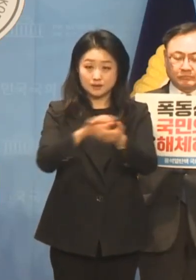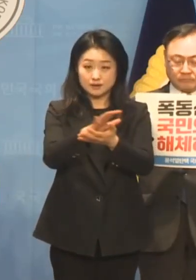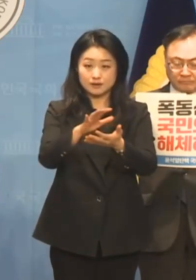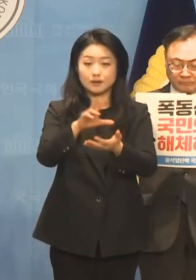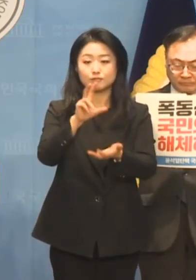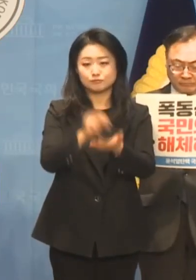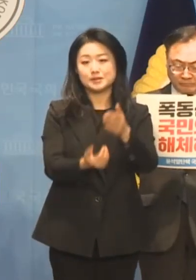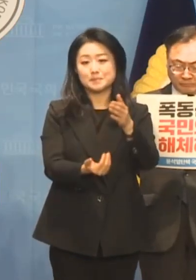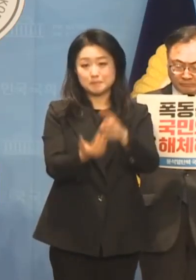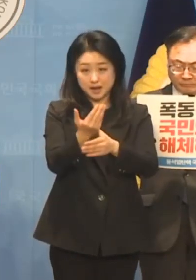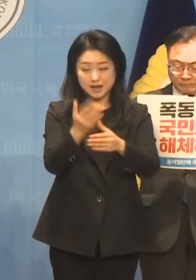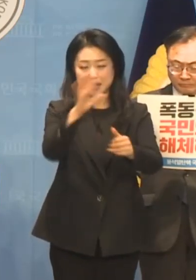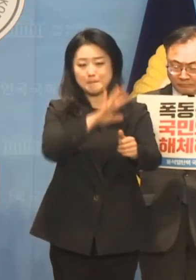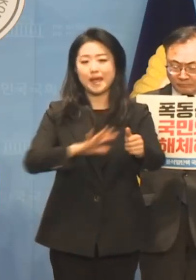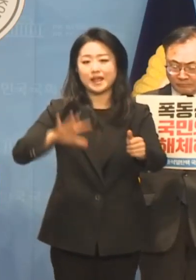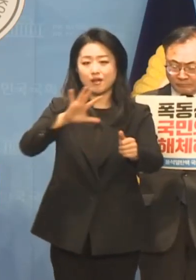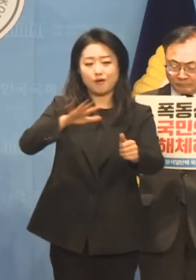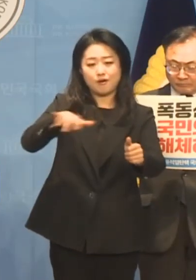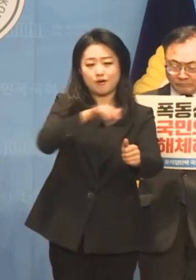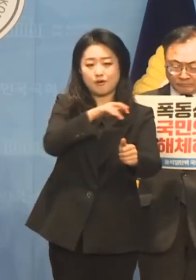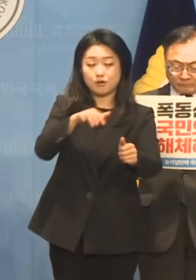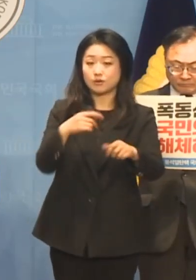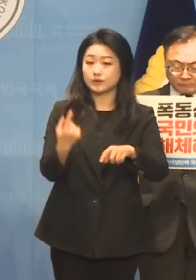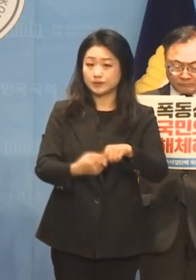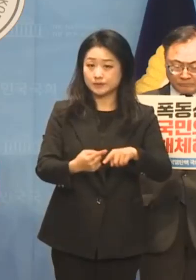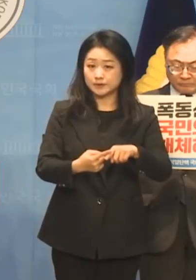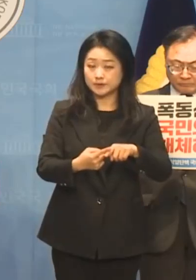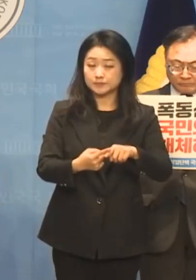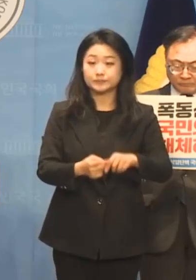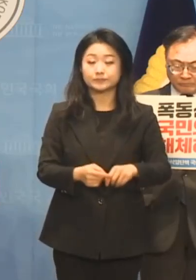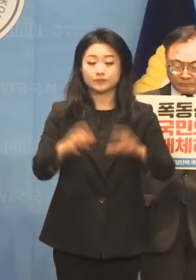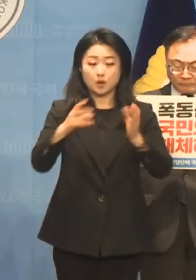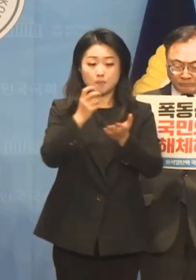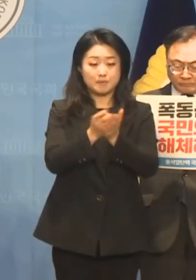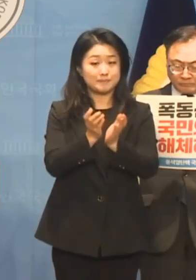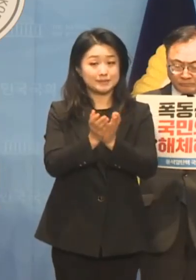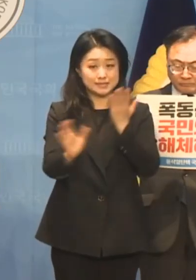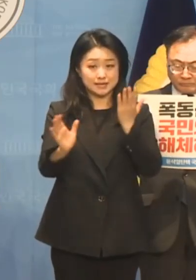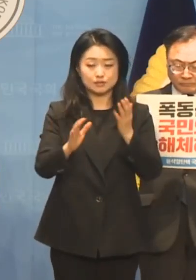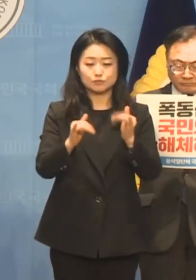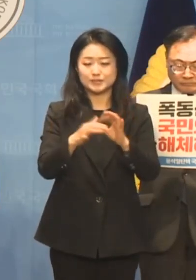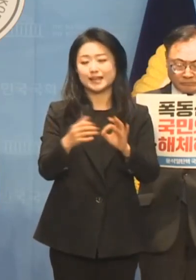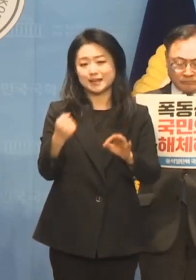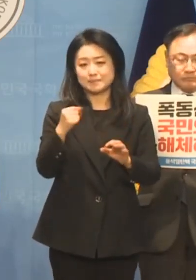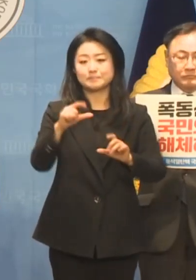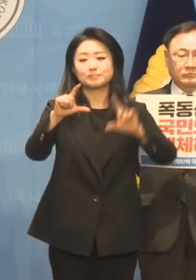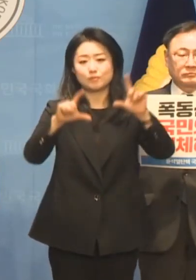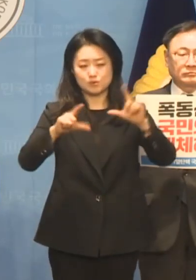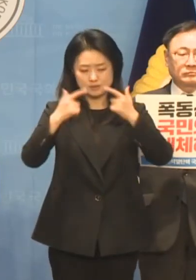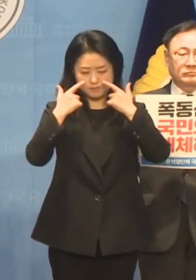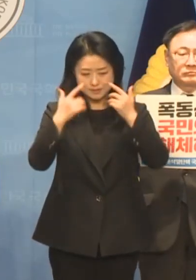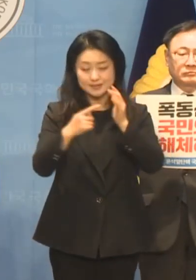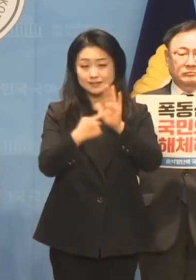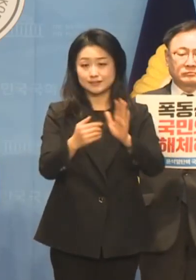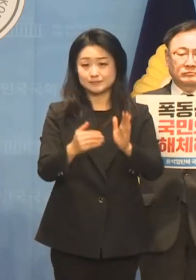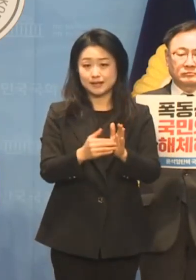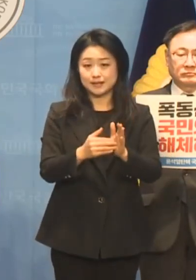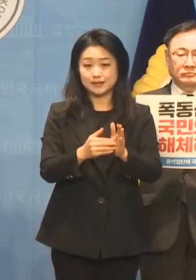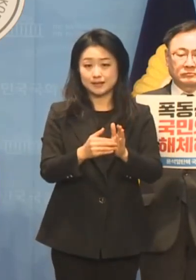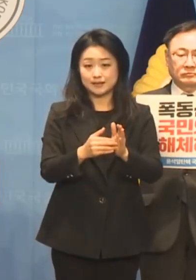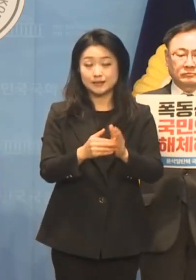배경입니다. 국민의힘이 반헌법적 정당이 됐다는 것은 소요 사태 이후 극명하게 드러났습니다.